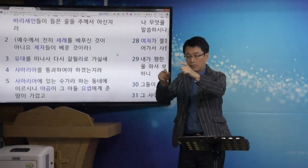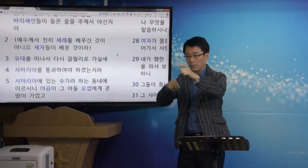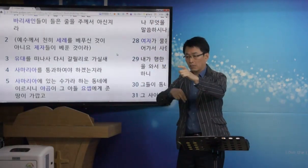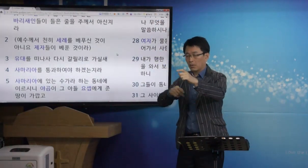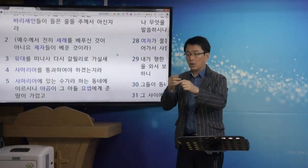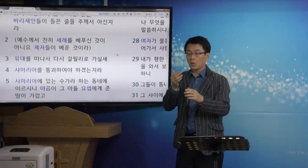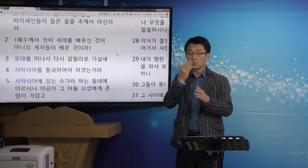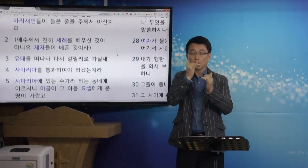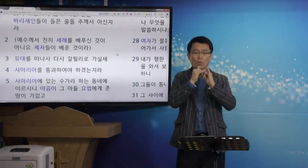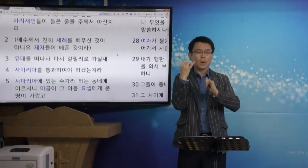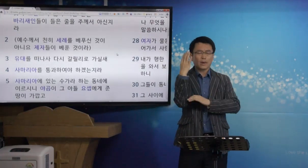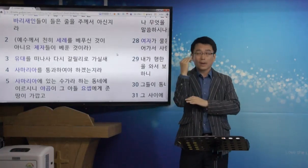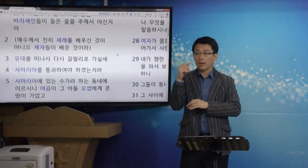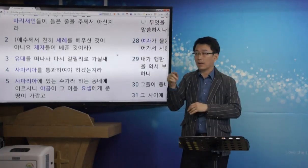있습니다. 그 지역에